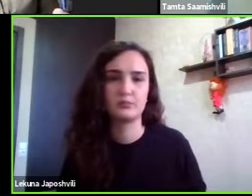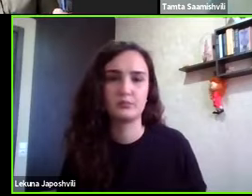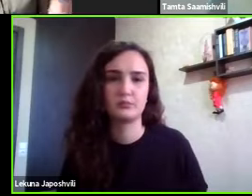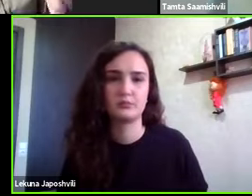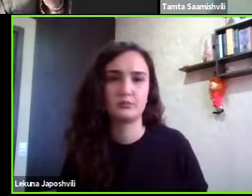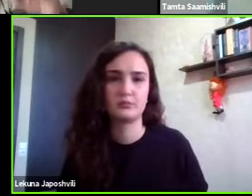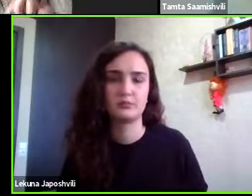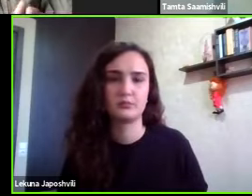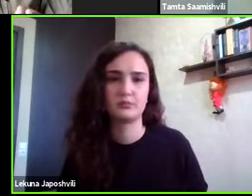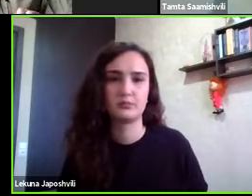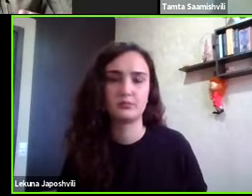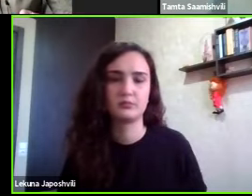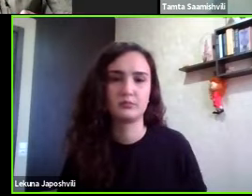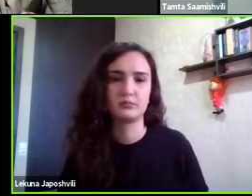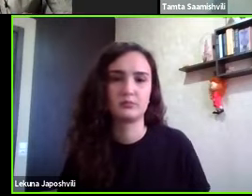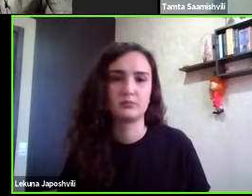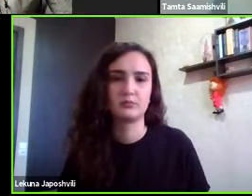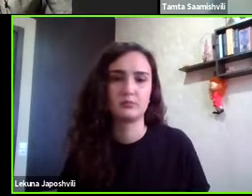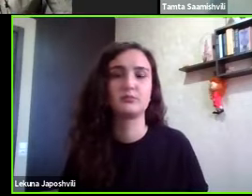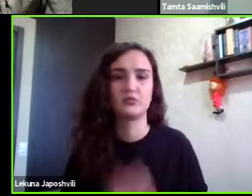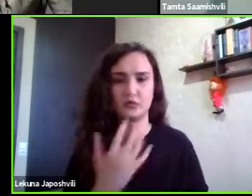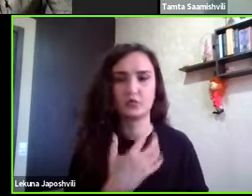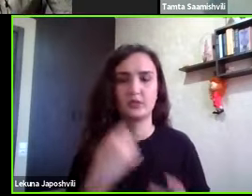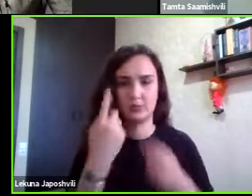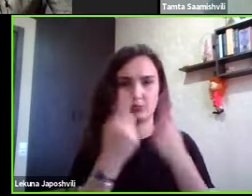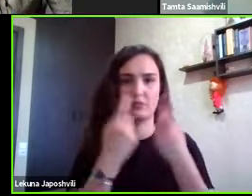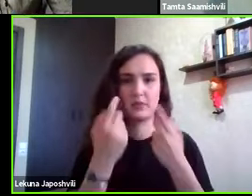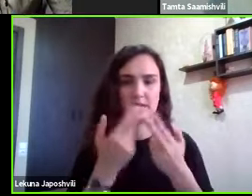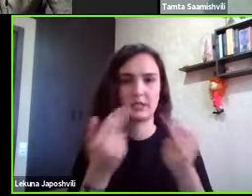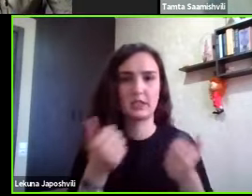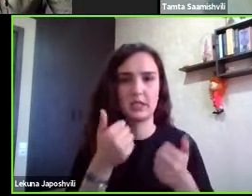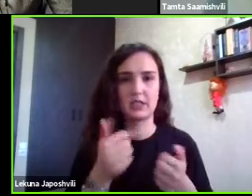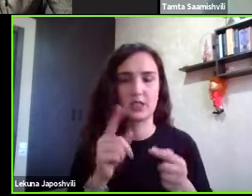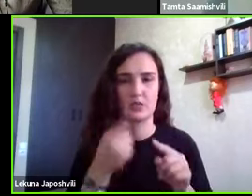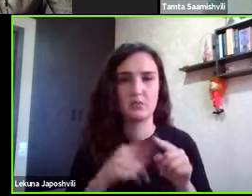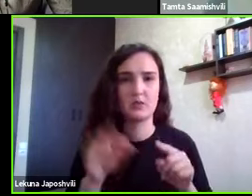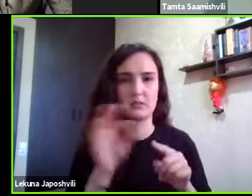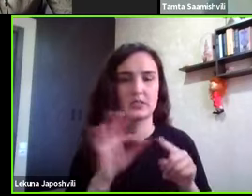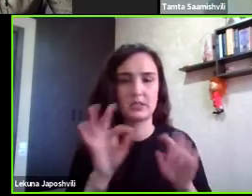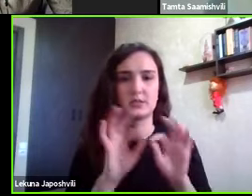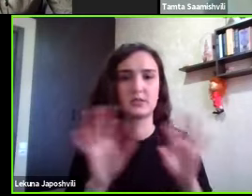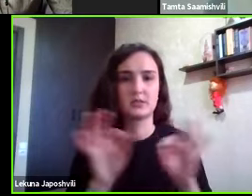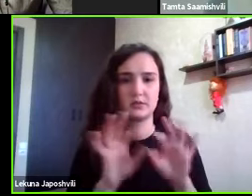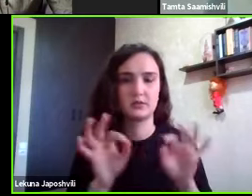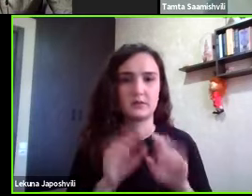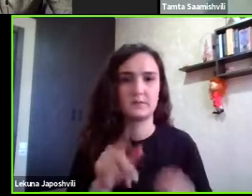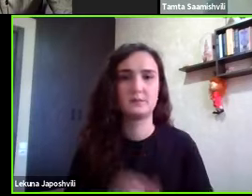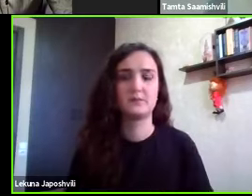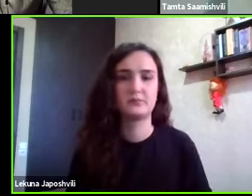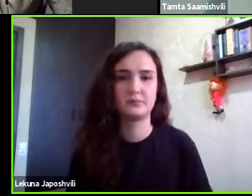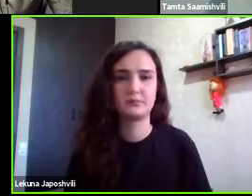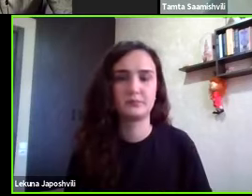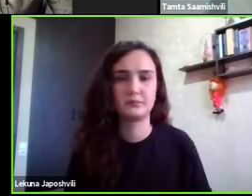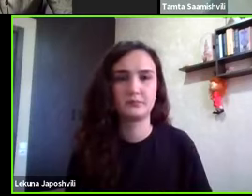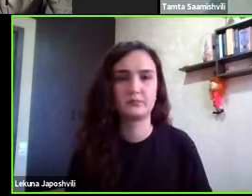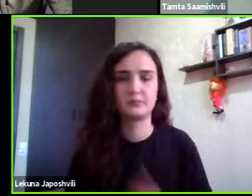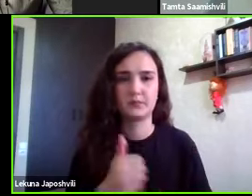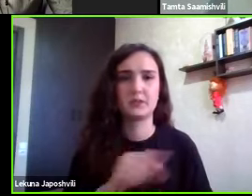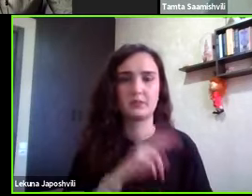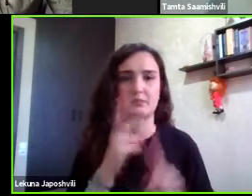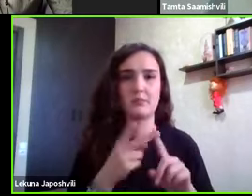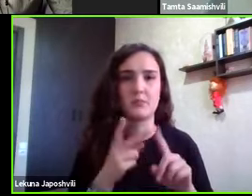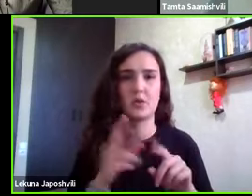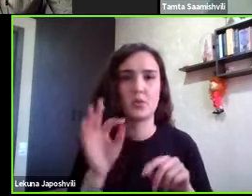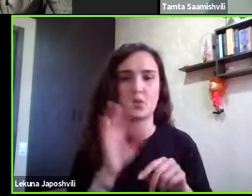ეს მნიშვნელოვანი ინფორმაცია და კარგია რომ ამას ხაზე გავუსვით. კარგი, მეორე ტალღა